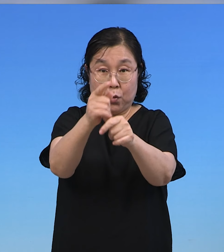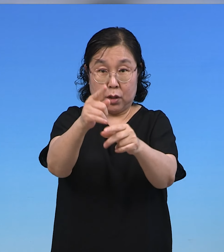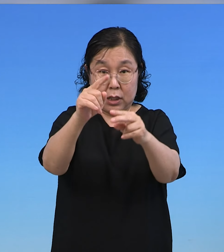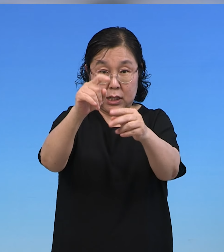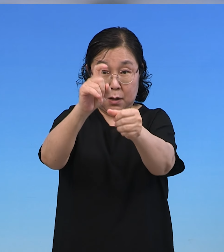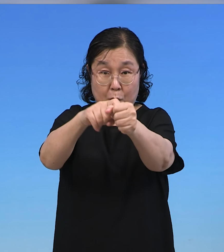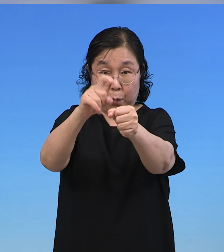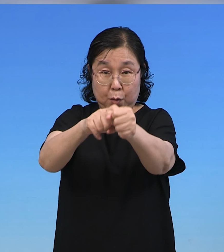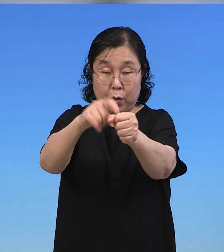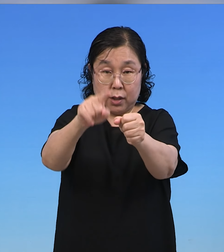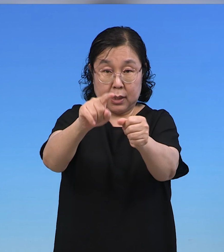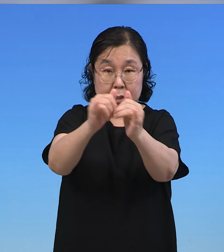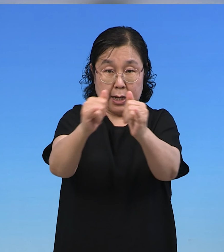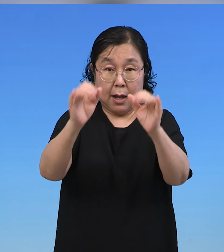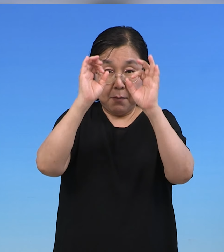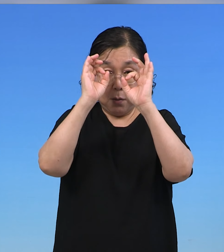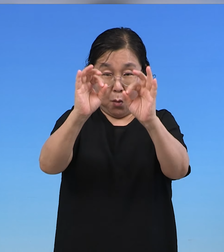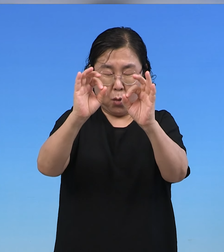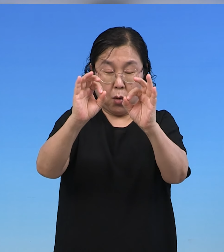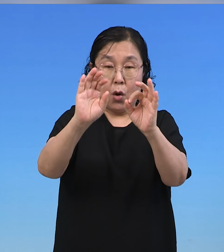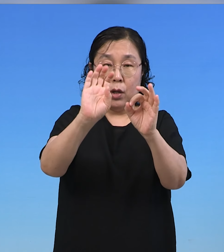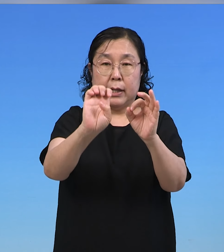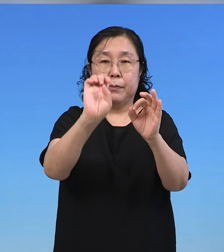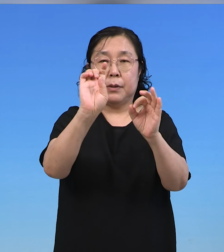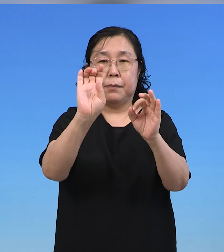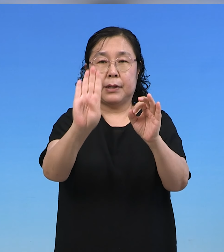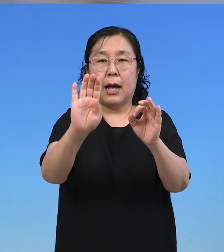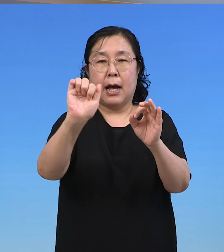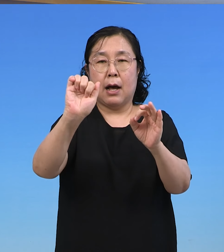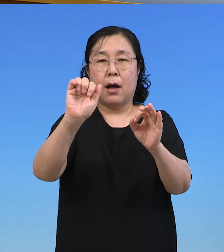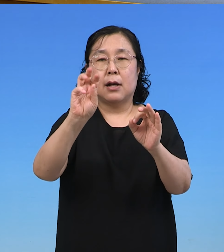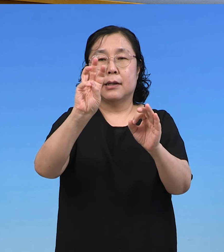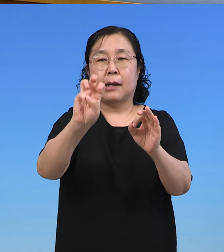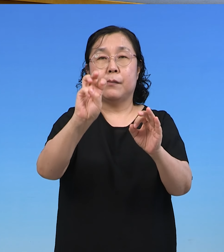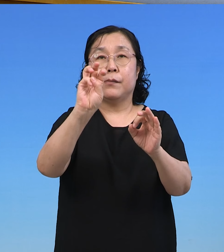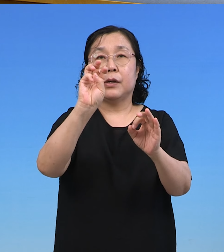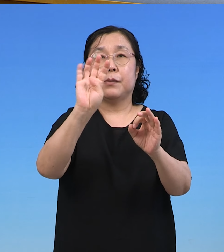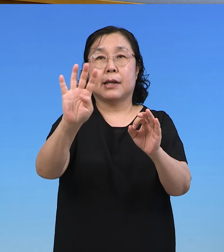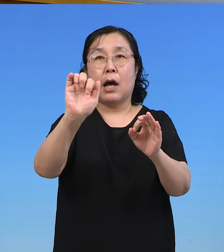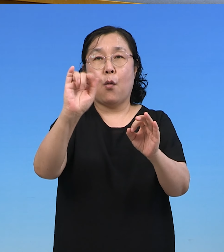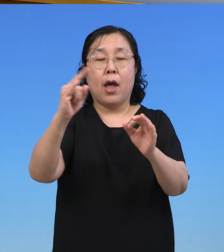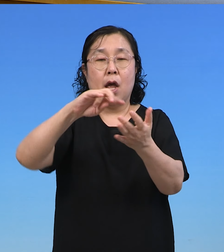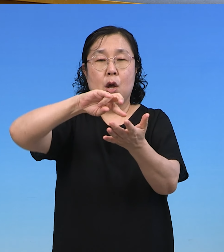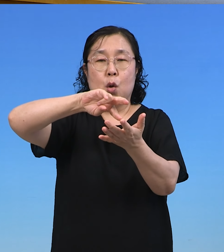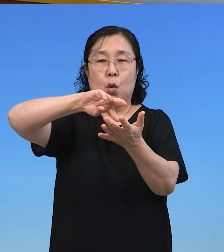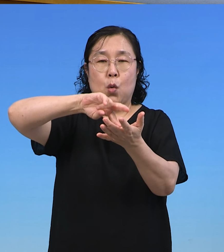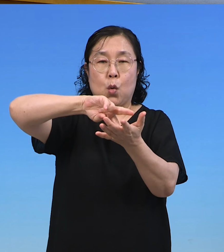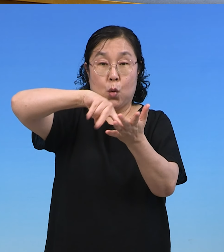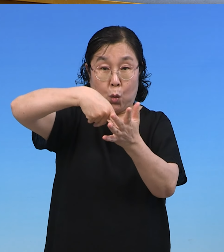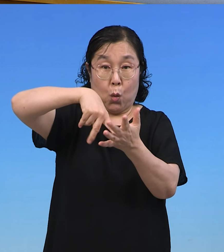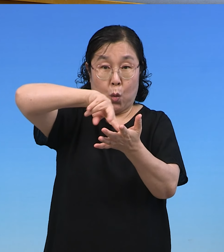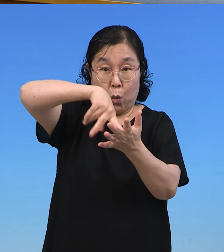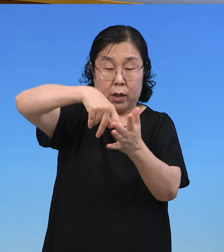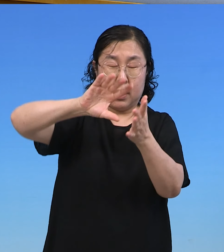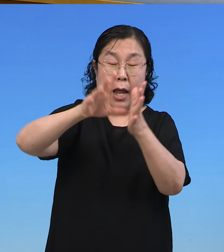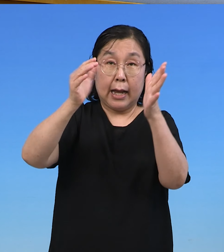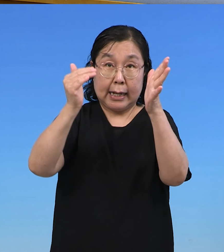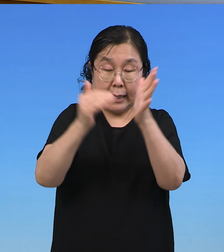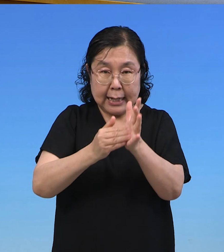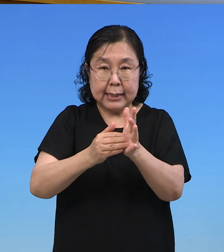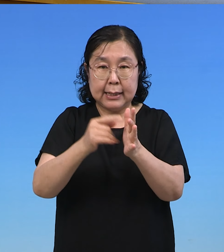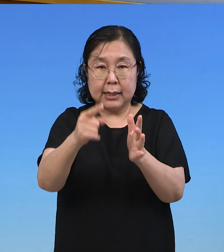끊임없이 그 사람을 보면서 중심을 잡아가는 거, 이게 딱 히브리서 12장 2절 믿음의 주요 또 온전하게 하시는